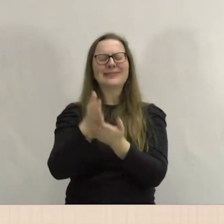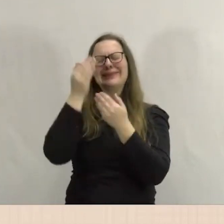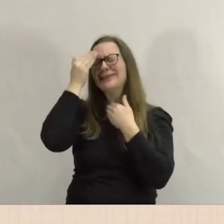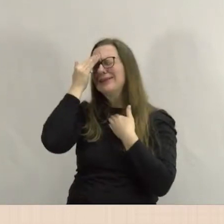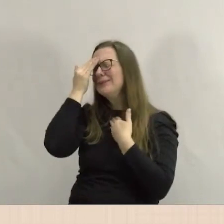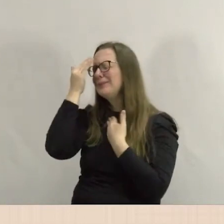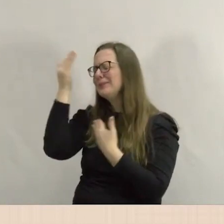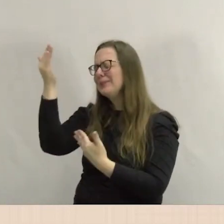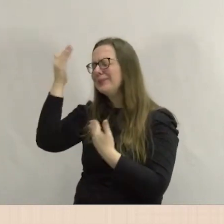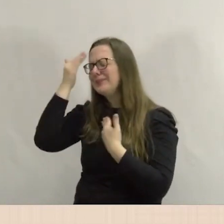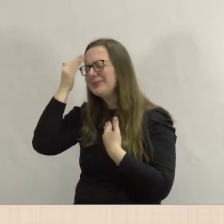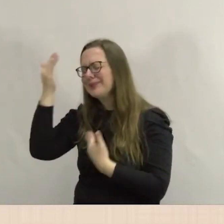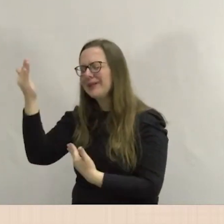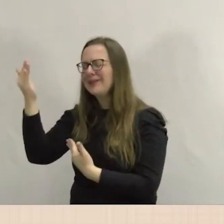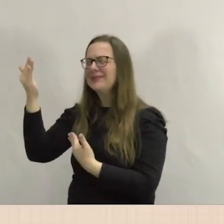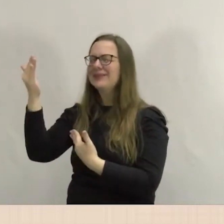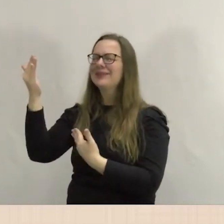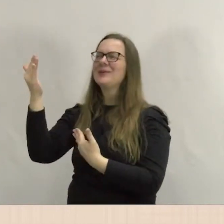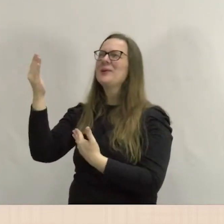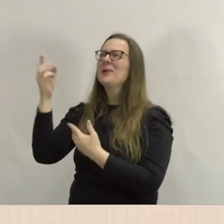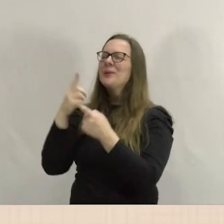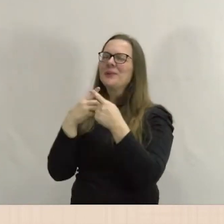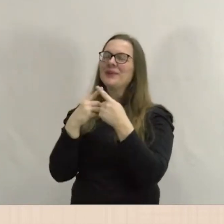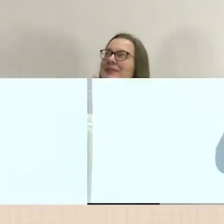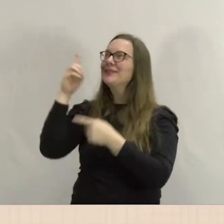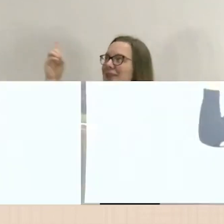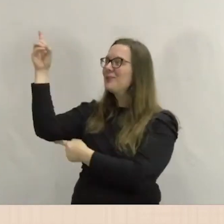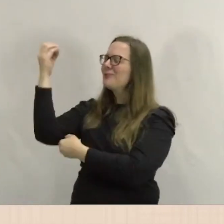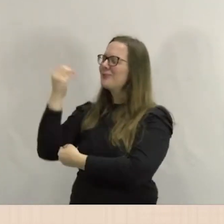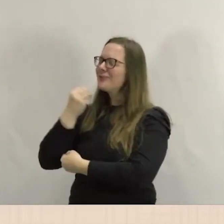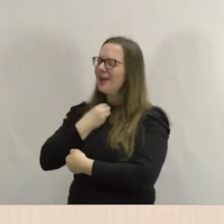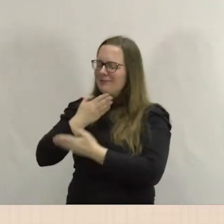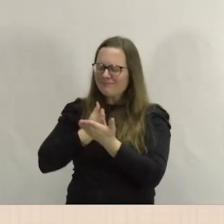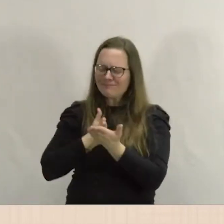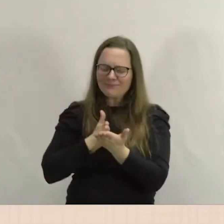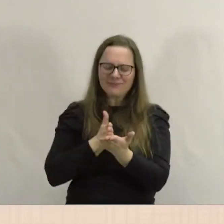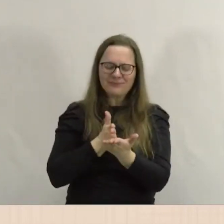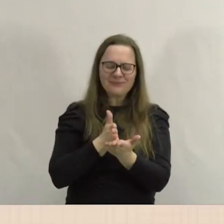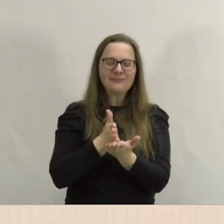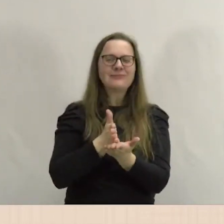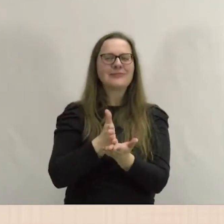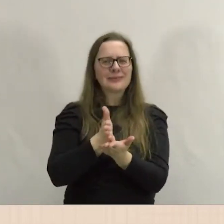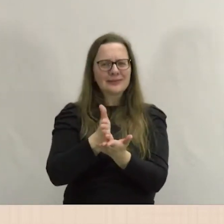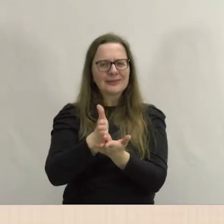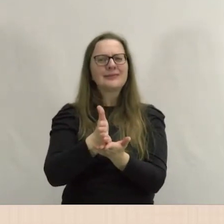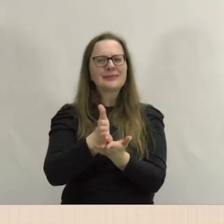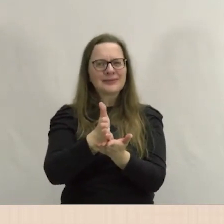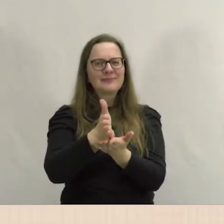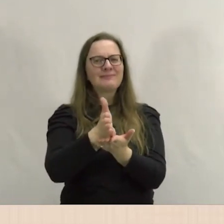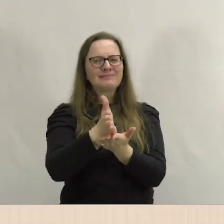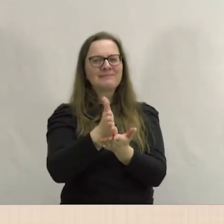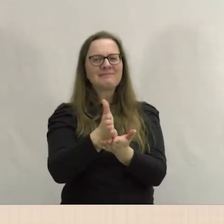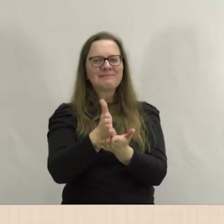Puxa, como eu fico alegre. Não estamos ao léu, não estamos sem direção, nós temos uma direção.